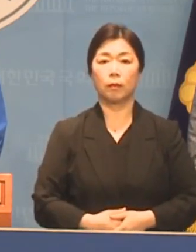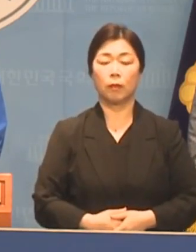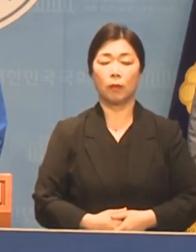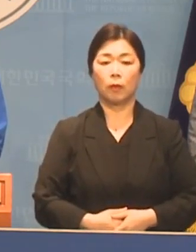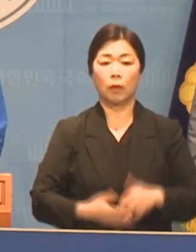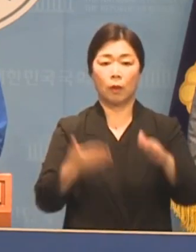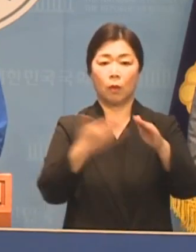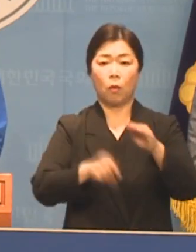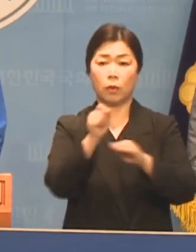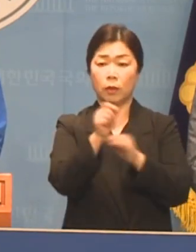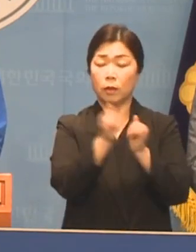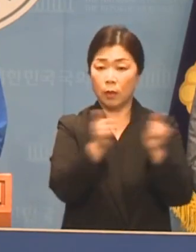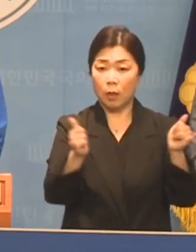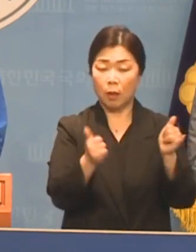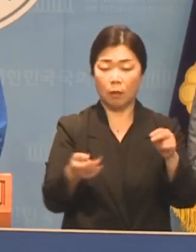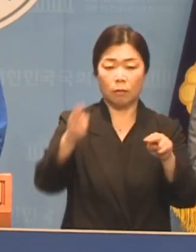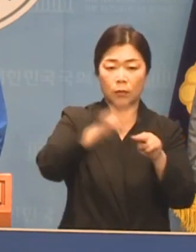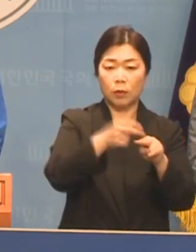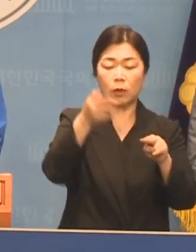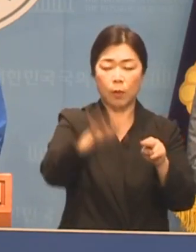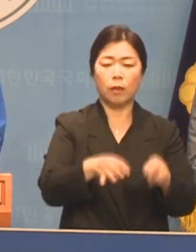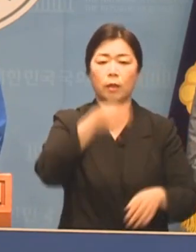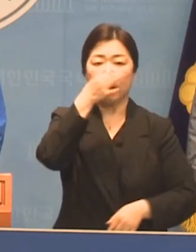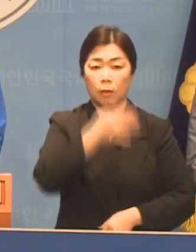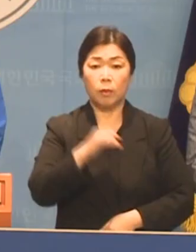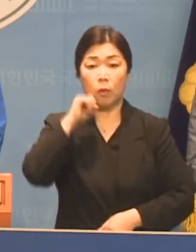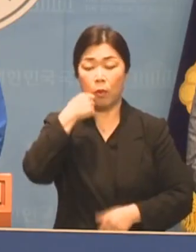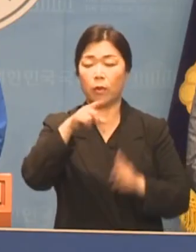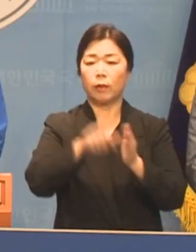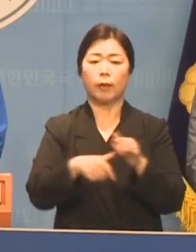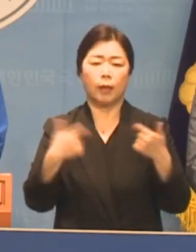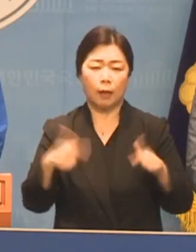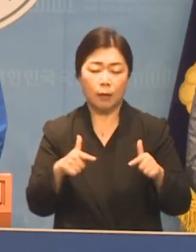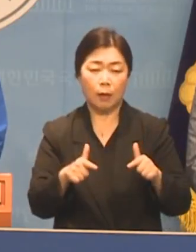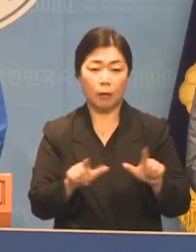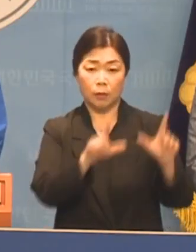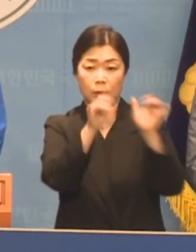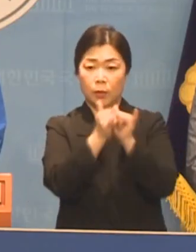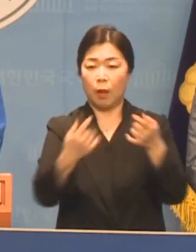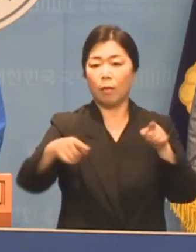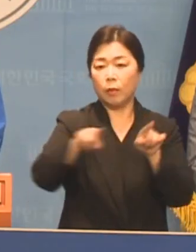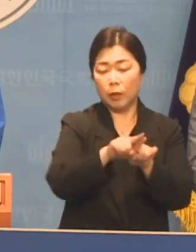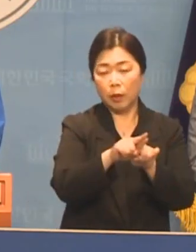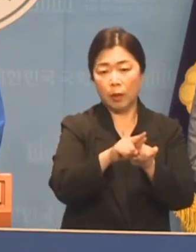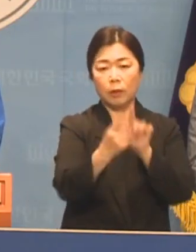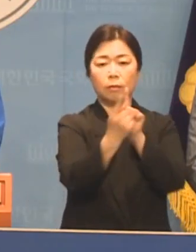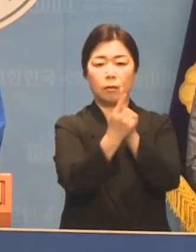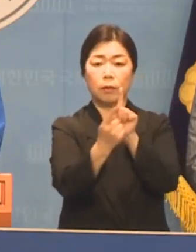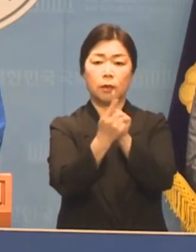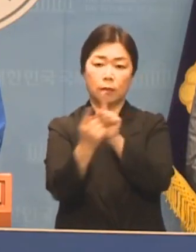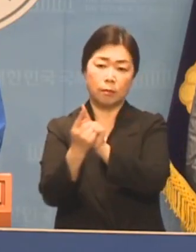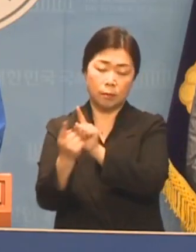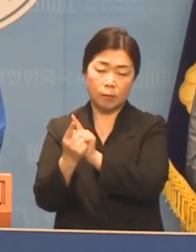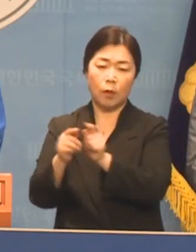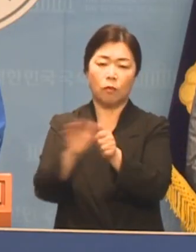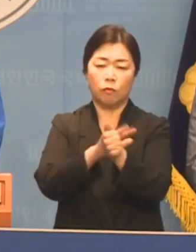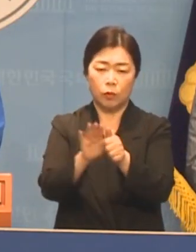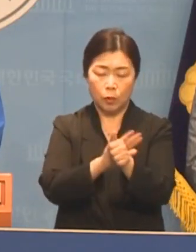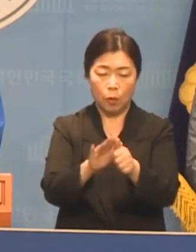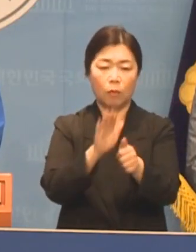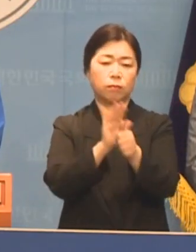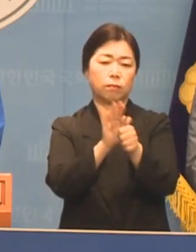공직자가 되어서도 힘들고 어려운 현장에는 늘 시민들과 함께하면서 위로와